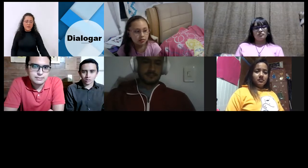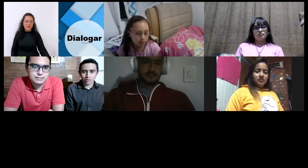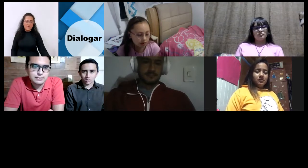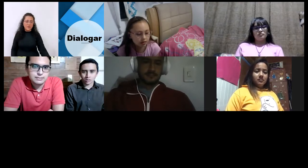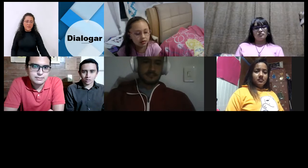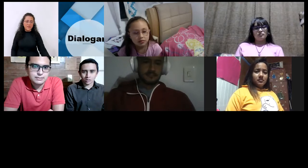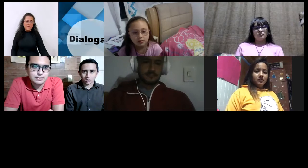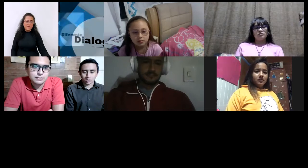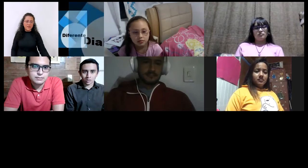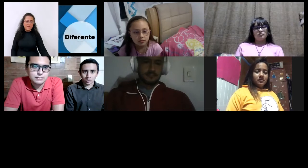mejor.